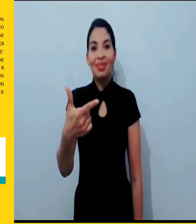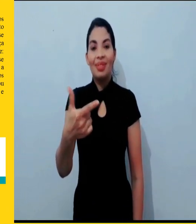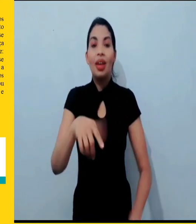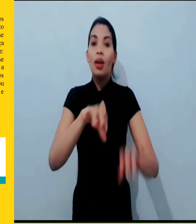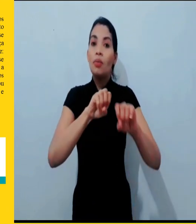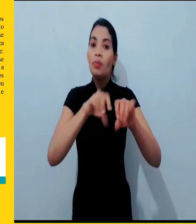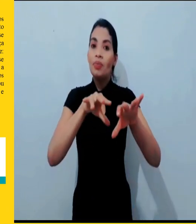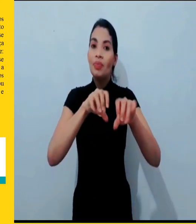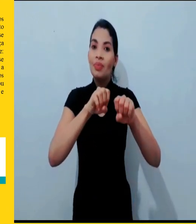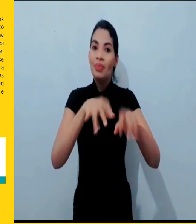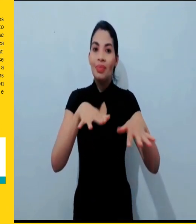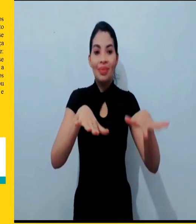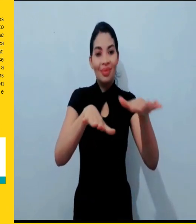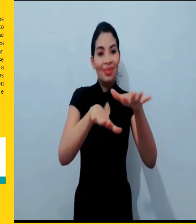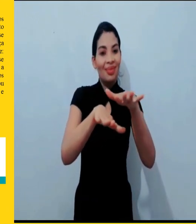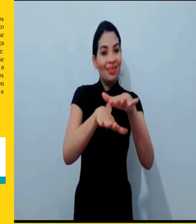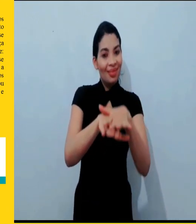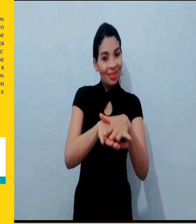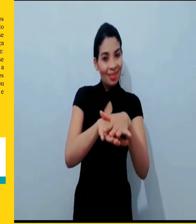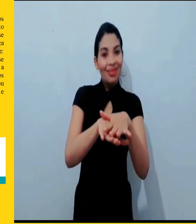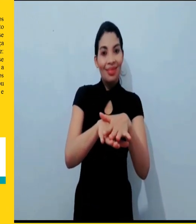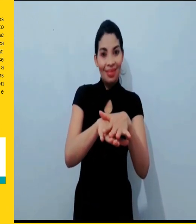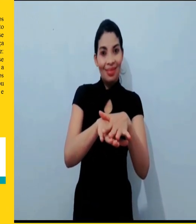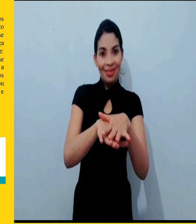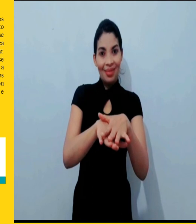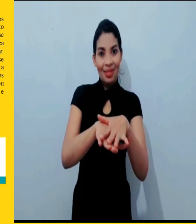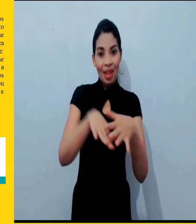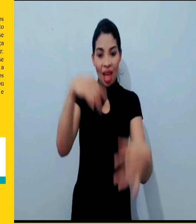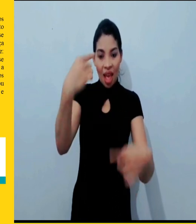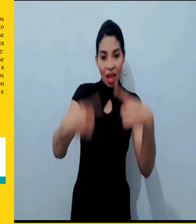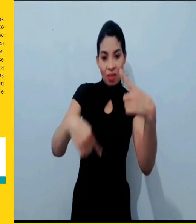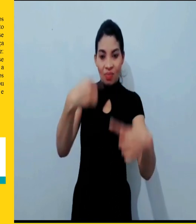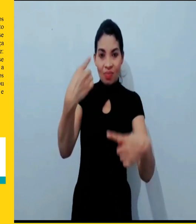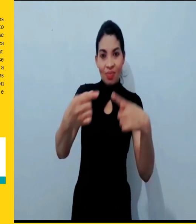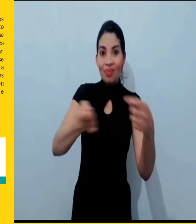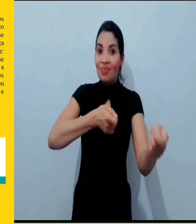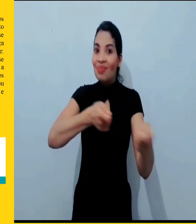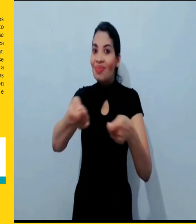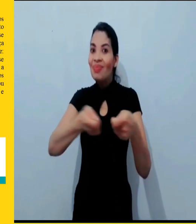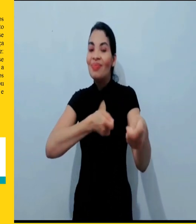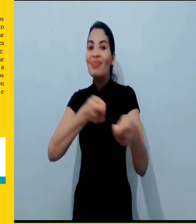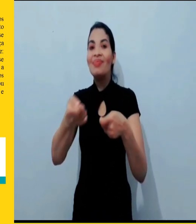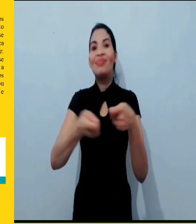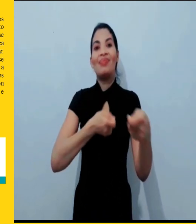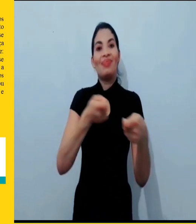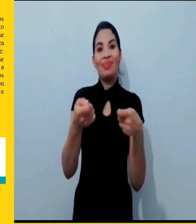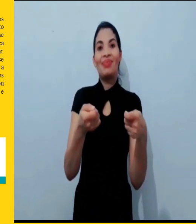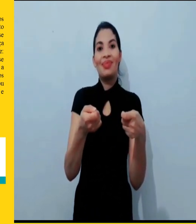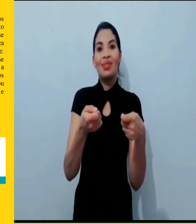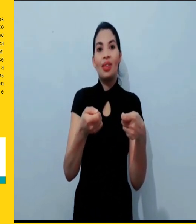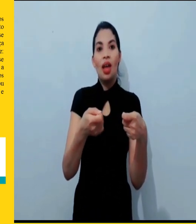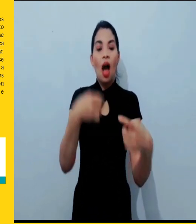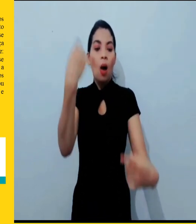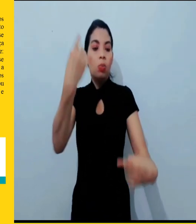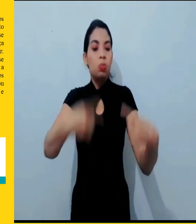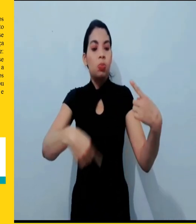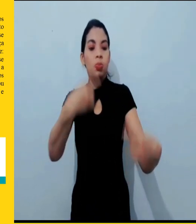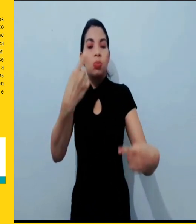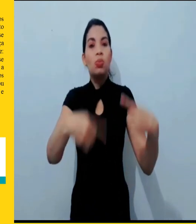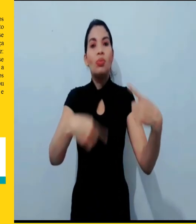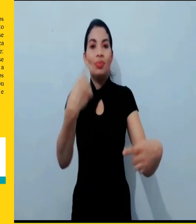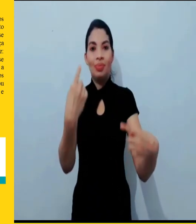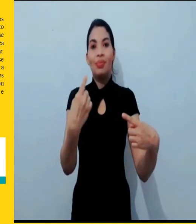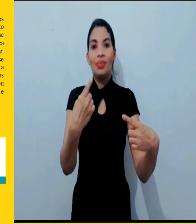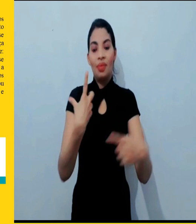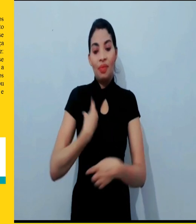2.2 Educação inclusiva, desafios e perspectivas. Entre os desafios presentes no